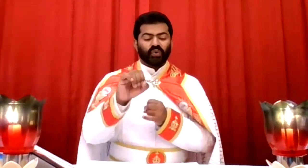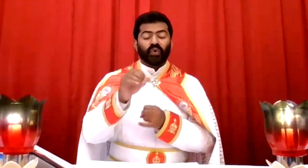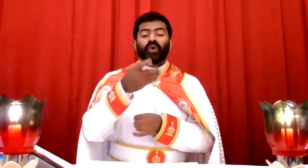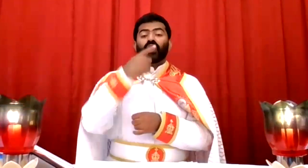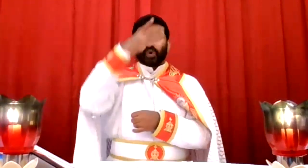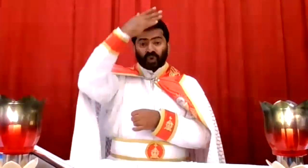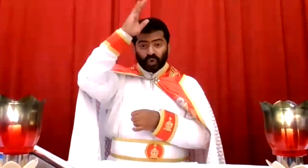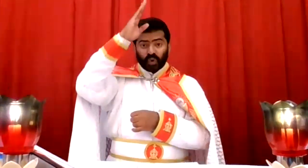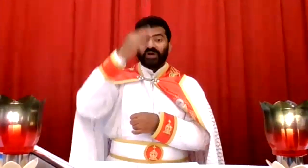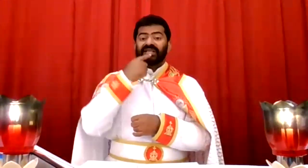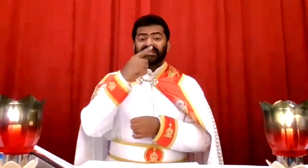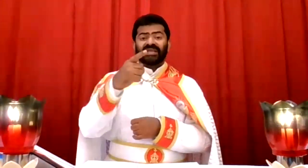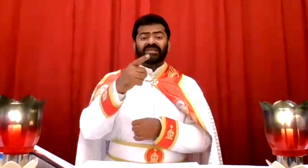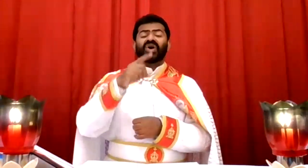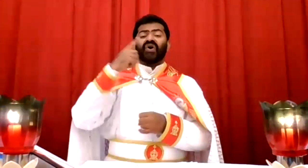So